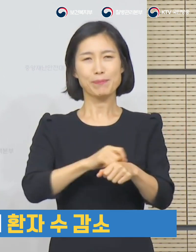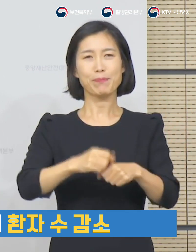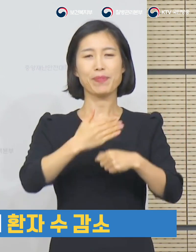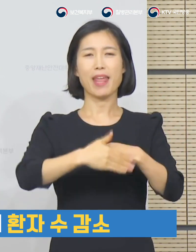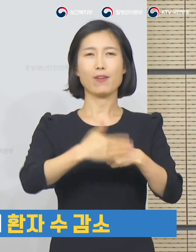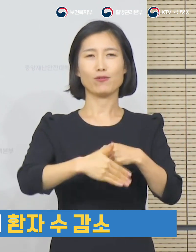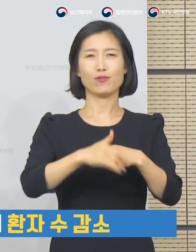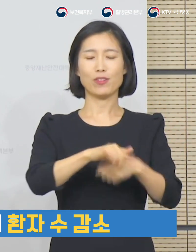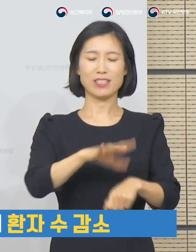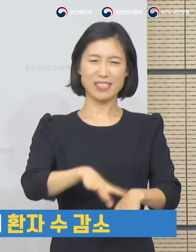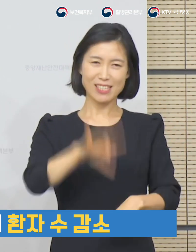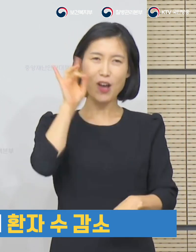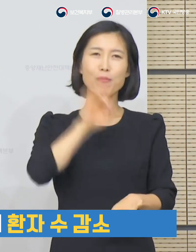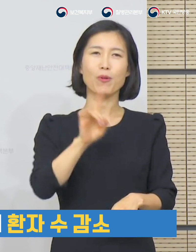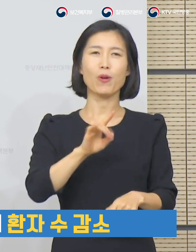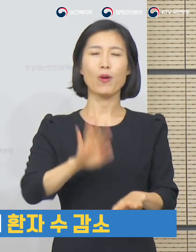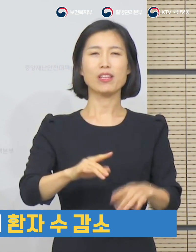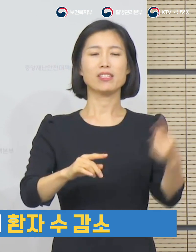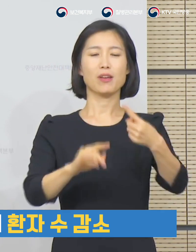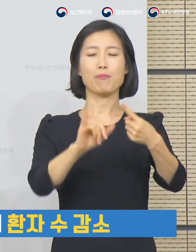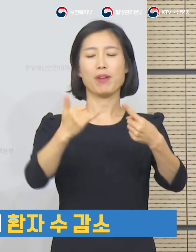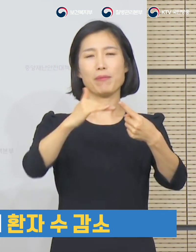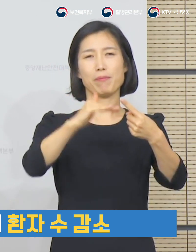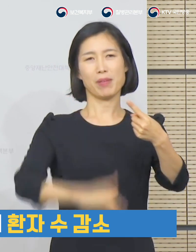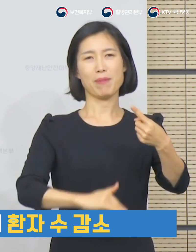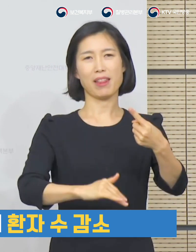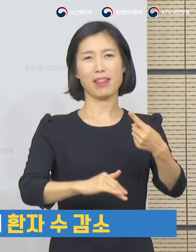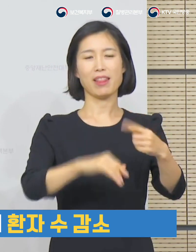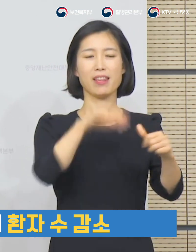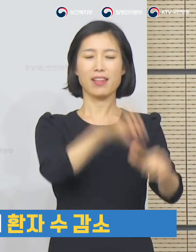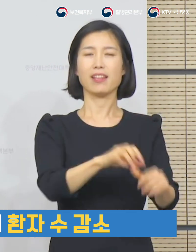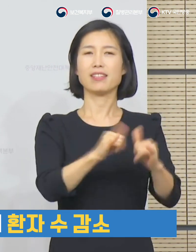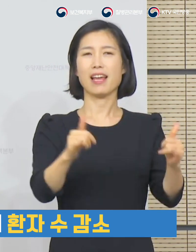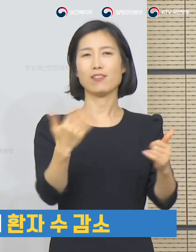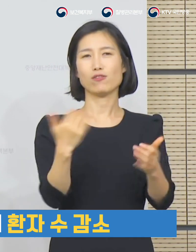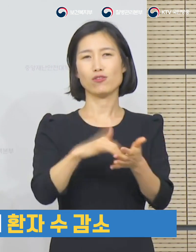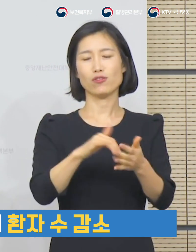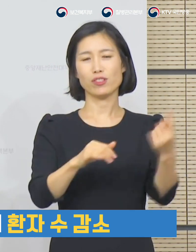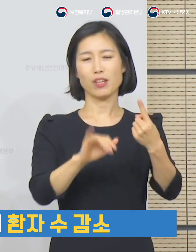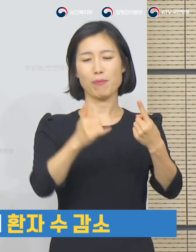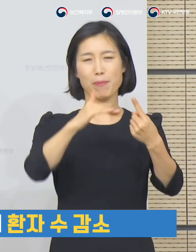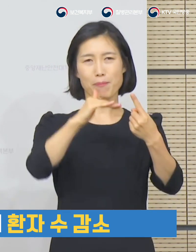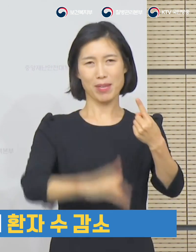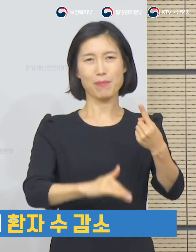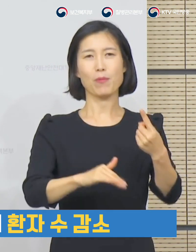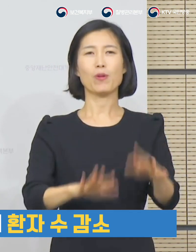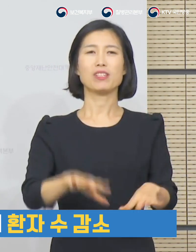오늘 처음으로 이제 1,000명 미만의 이런 그 환자 수를